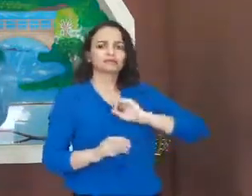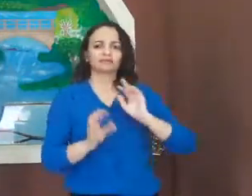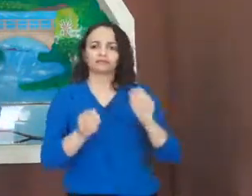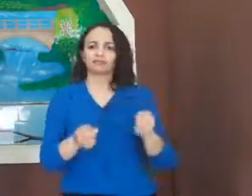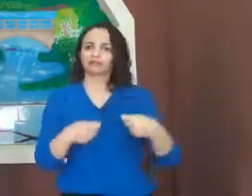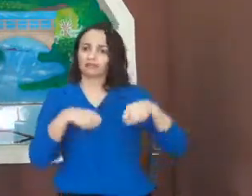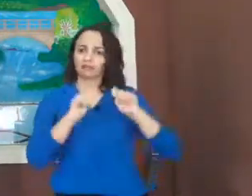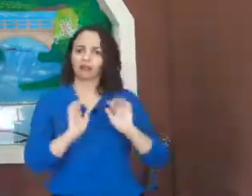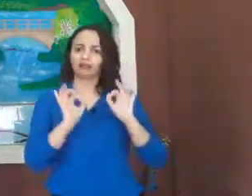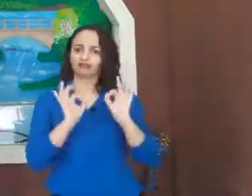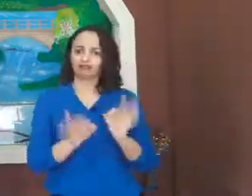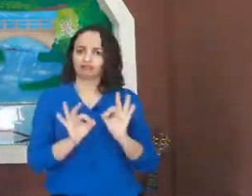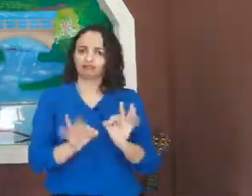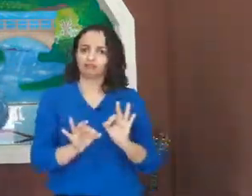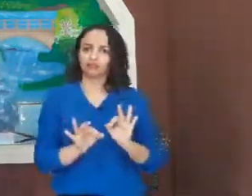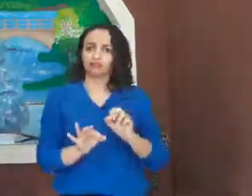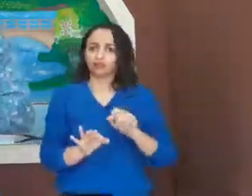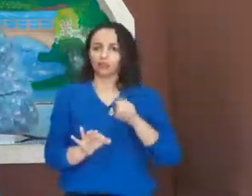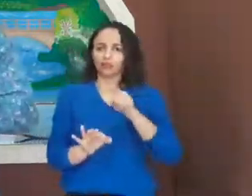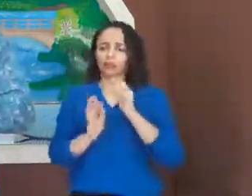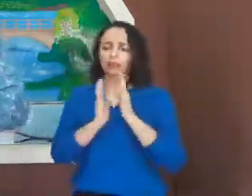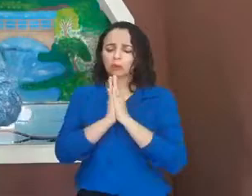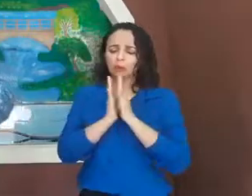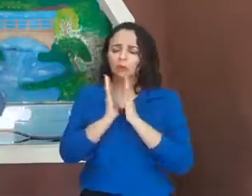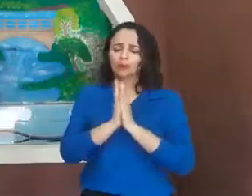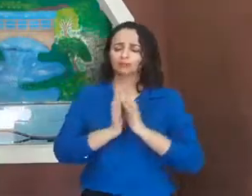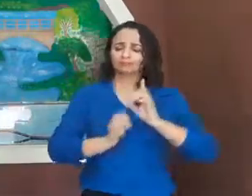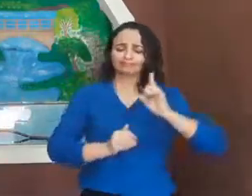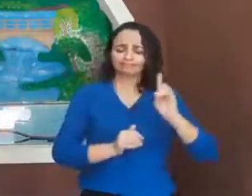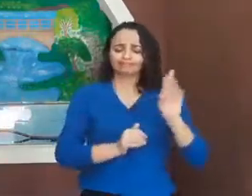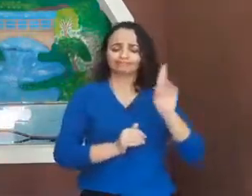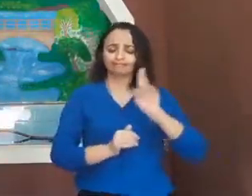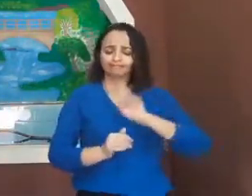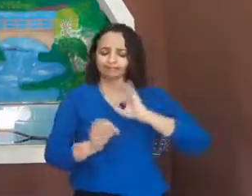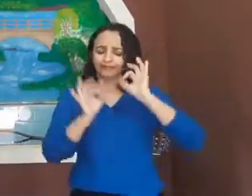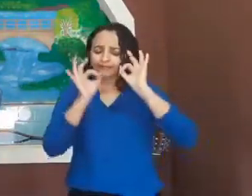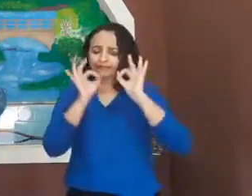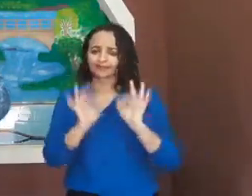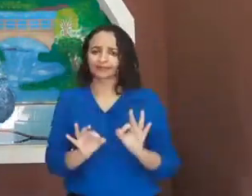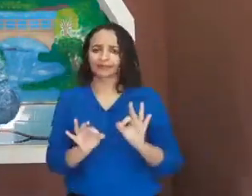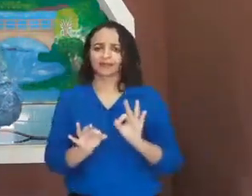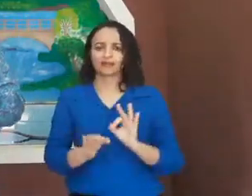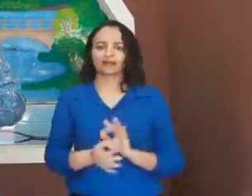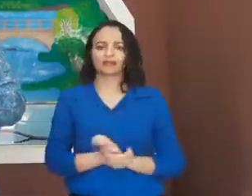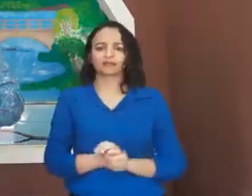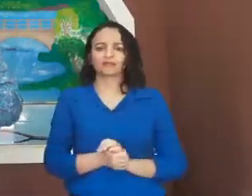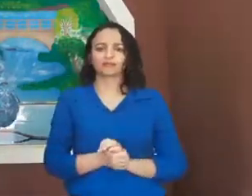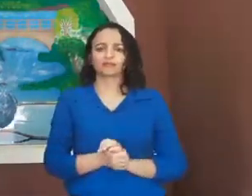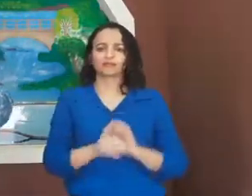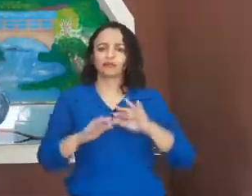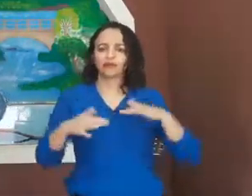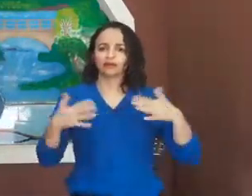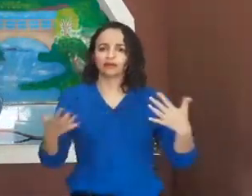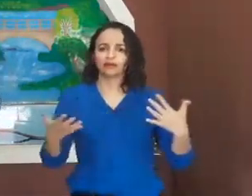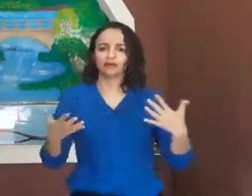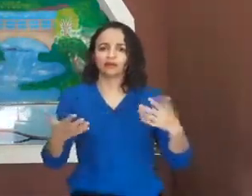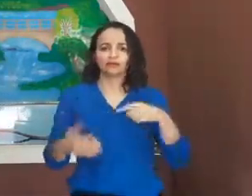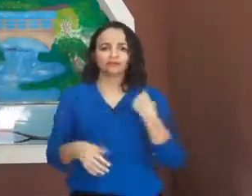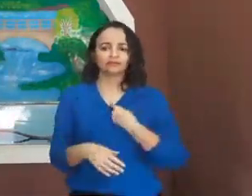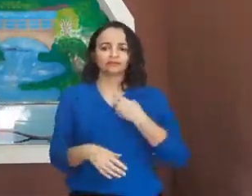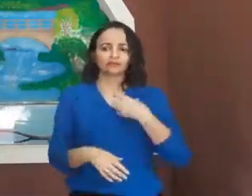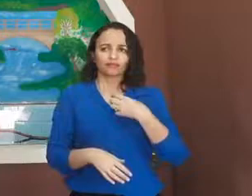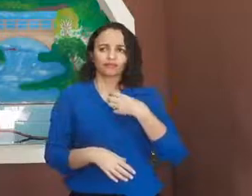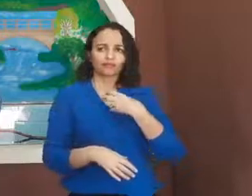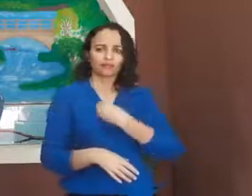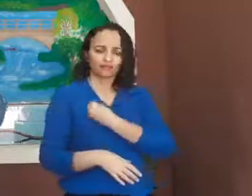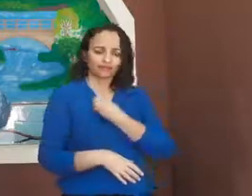Se você tem uma vida de oração, uma vida devocional, Deus responde para você. Quando as partes de nossa vida não se